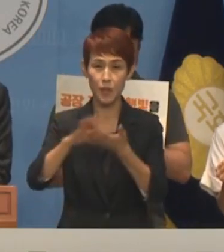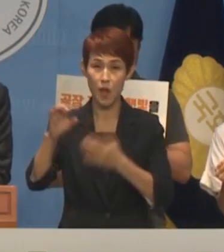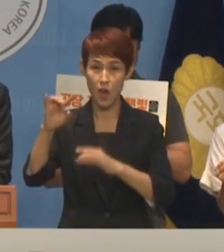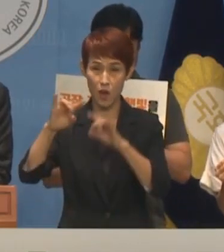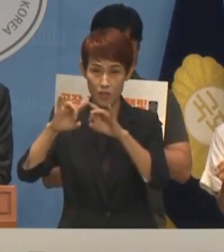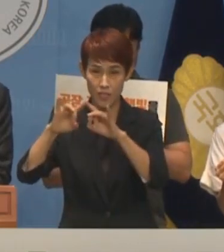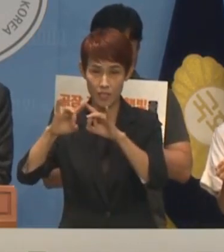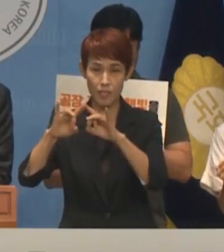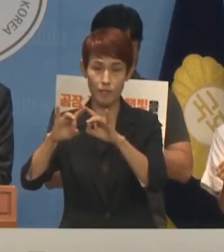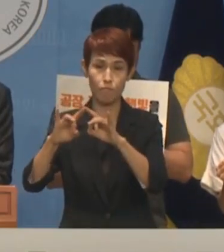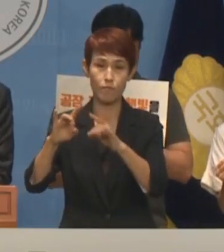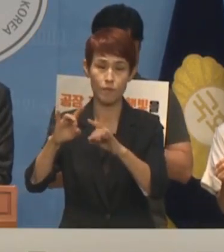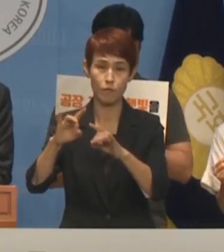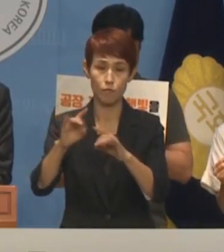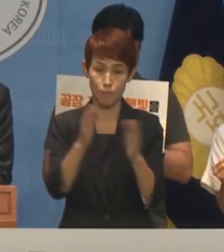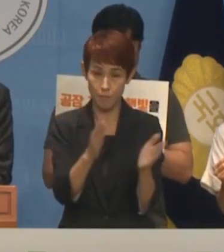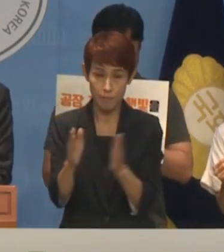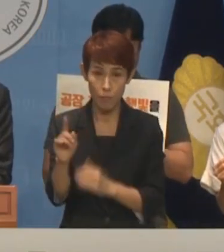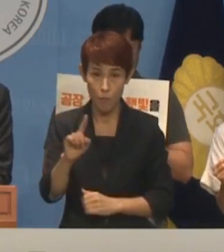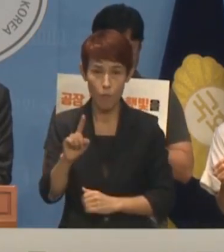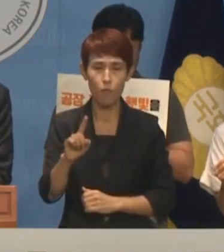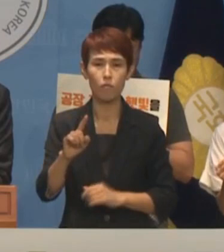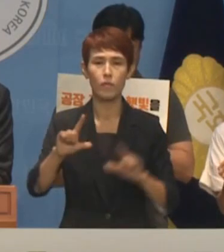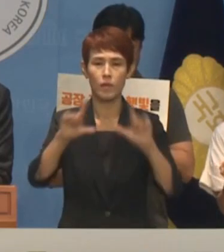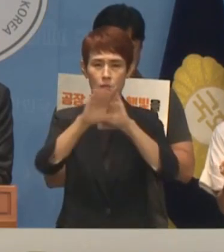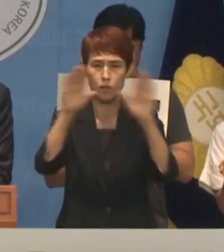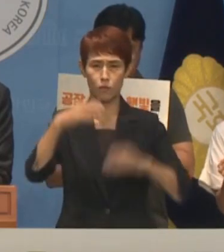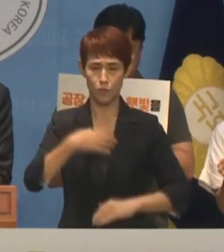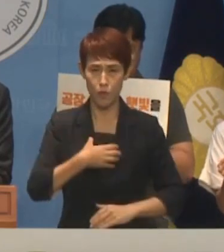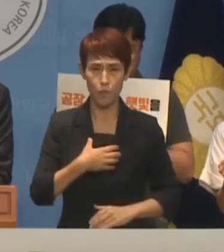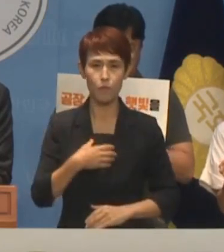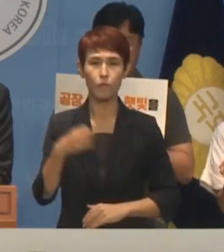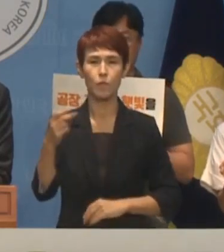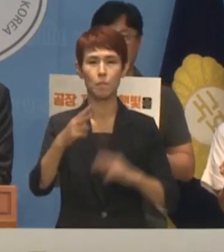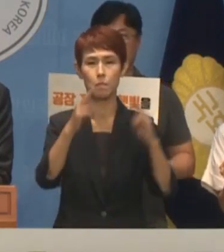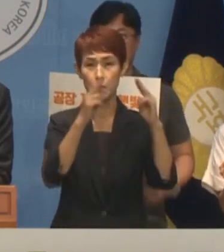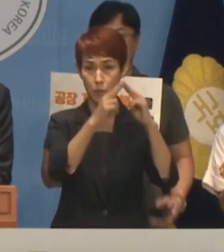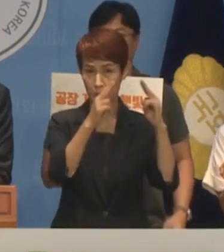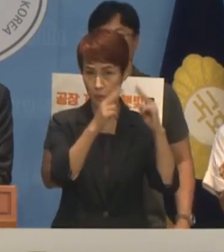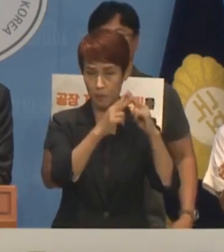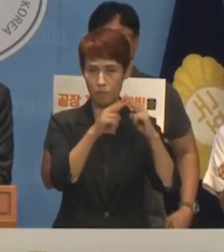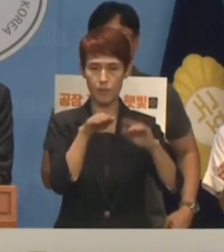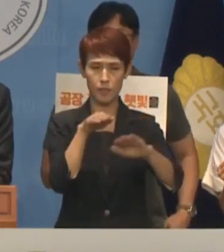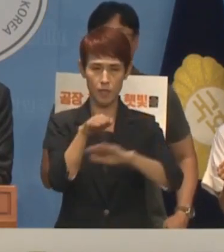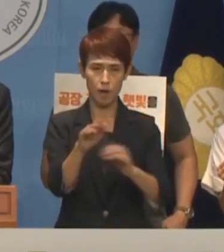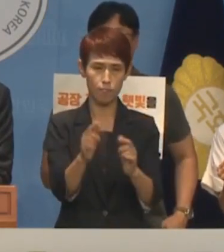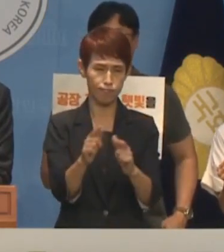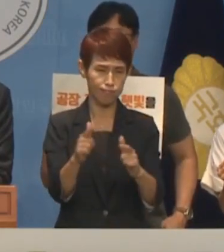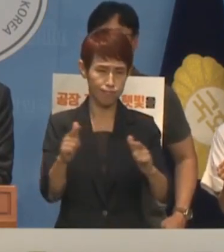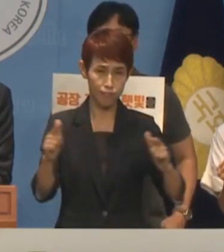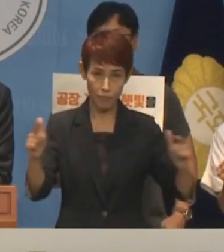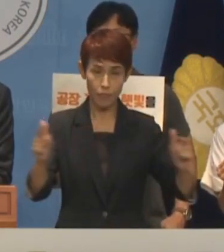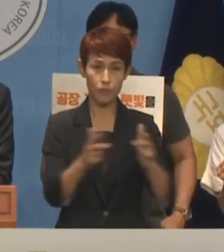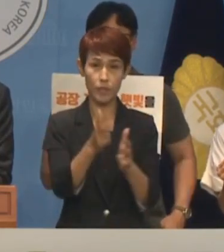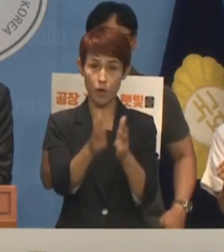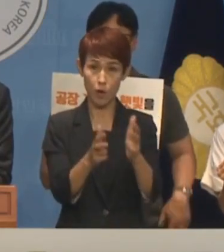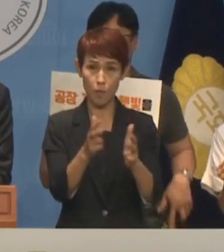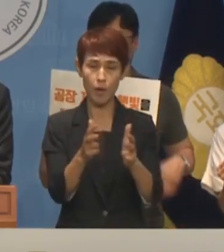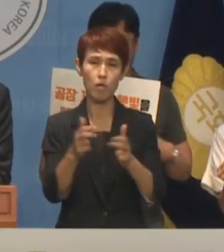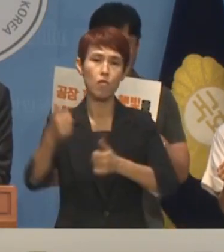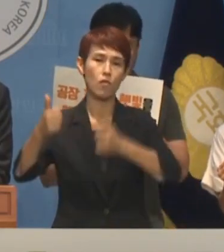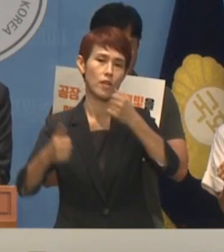확보는 기후위기 대응뿐 아니라 반도체, 자동차 등 주력 산업의